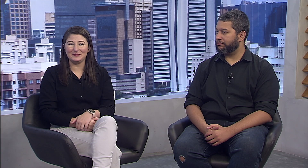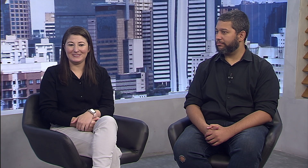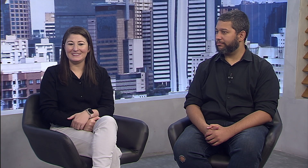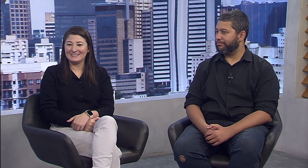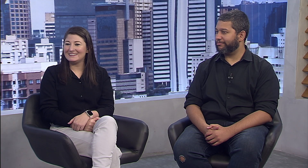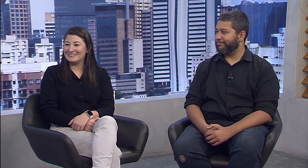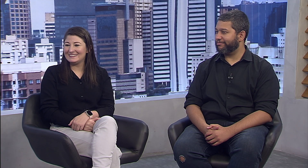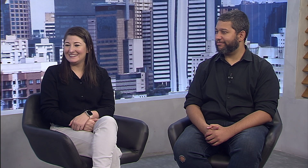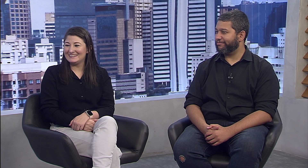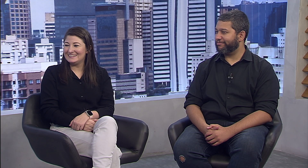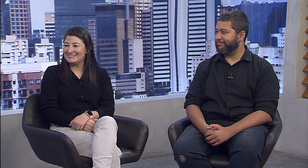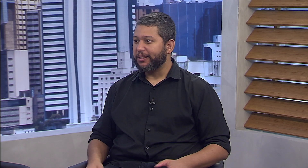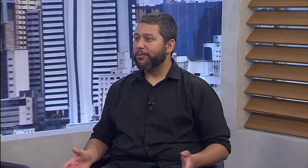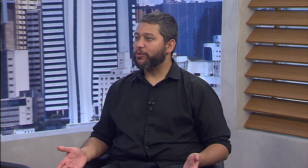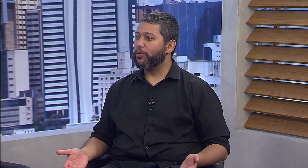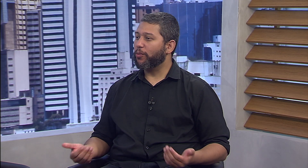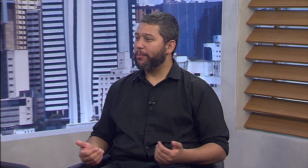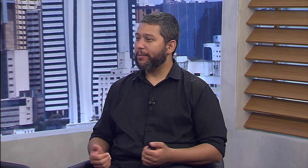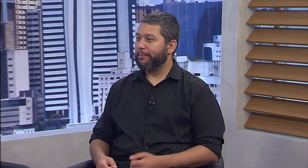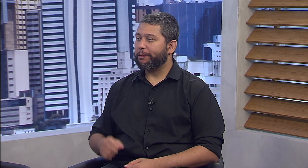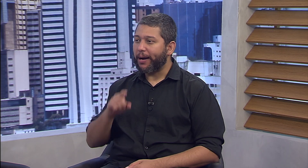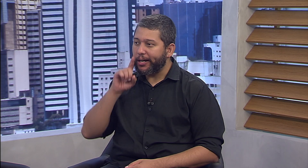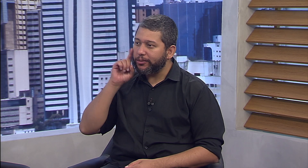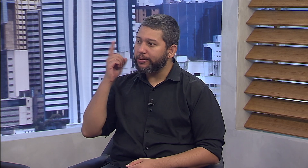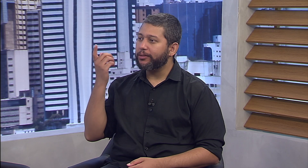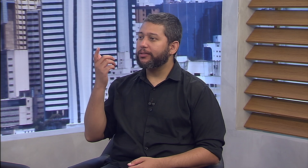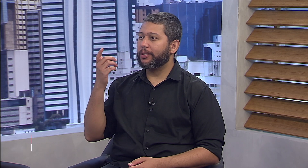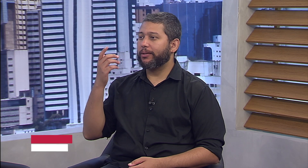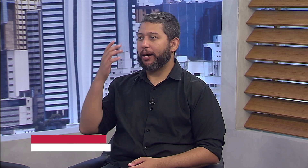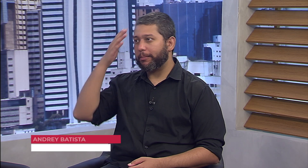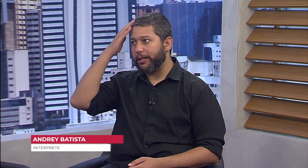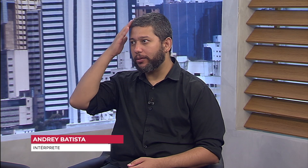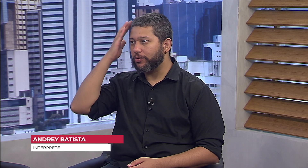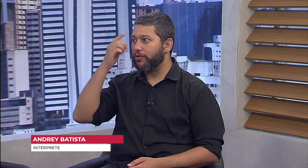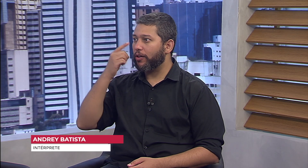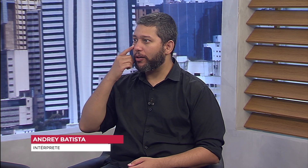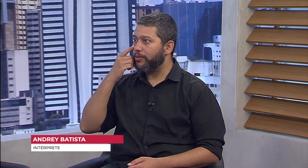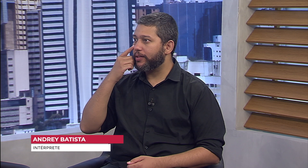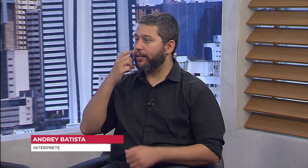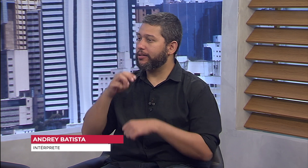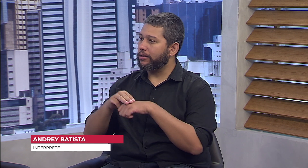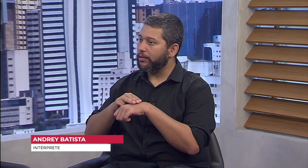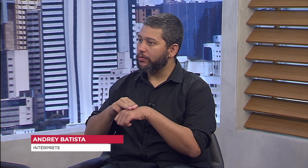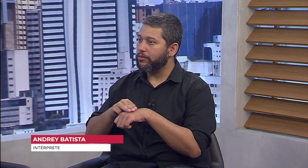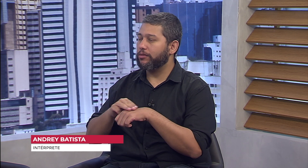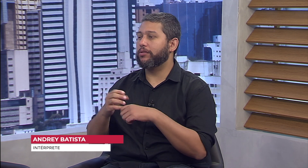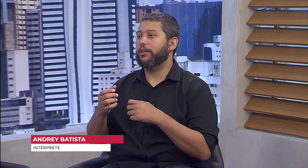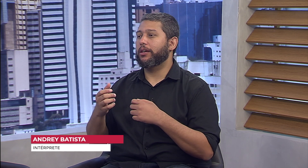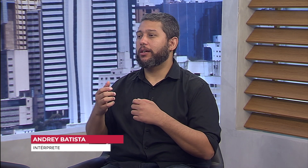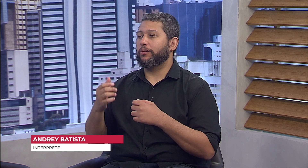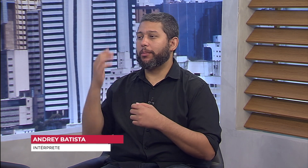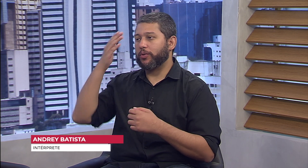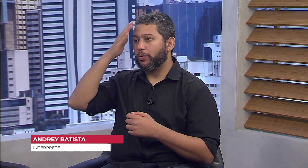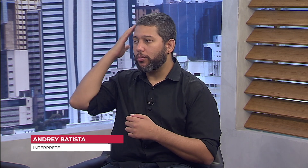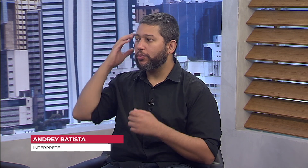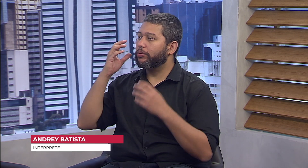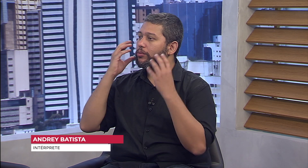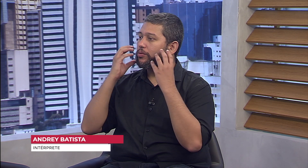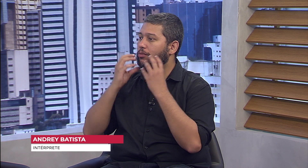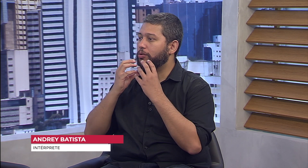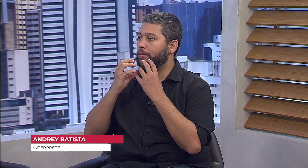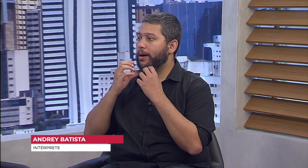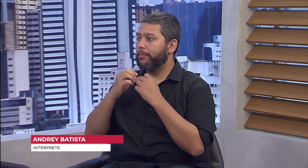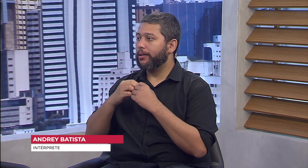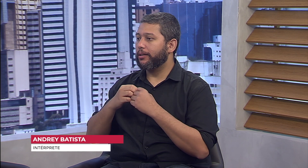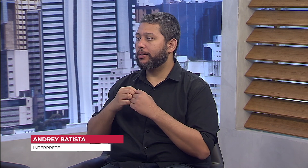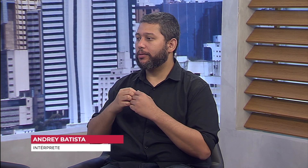usando relógio também. Eu sou um homem pardo, tenho cabelos e olhos castanhos, cabelos são curtos,